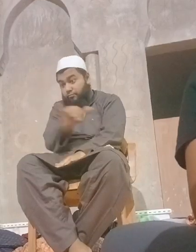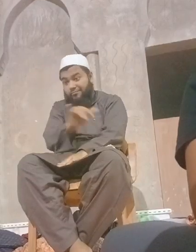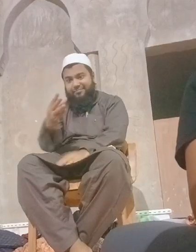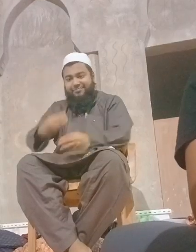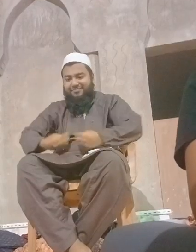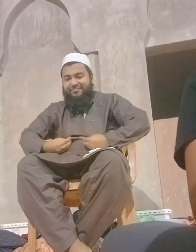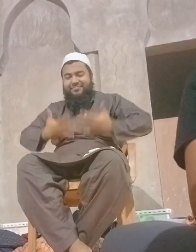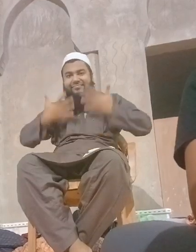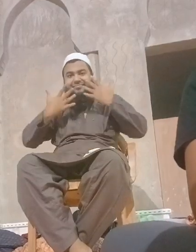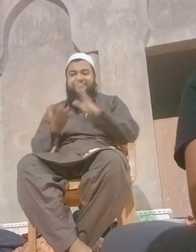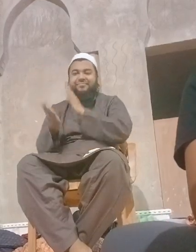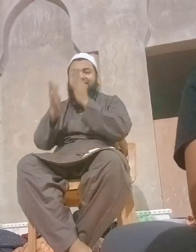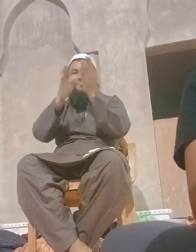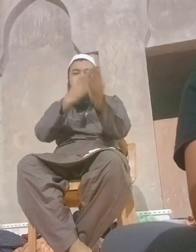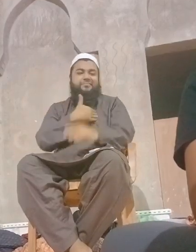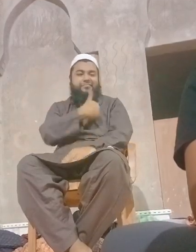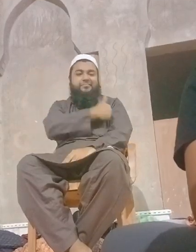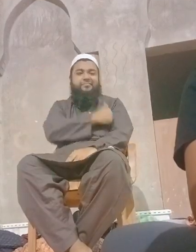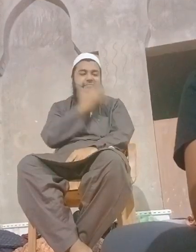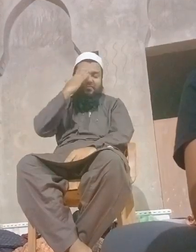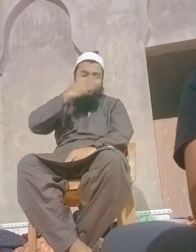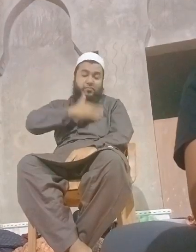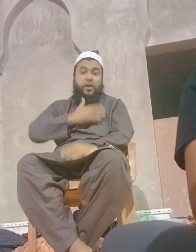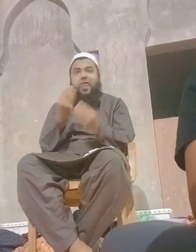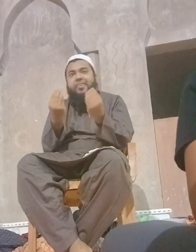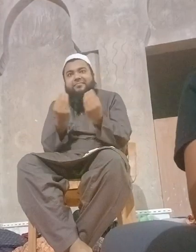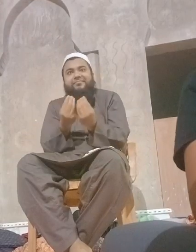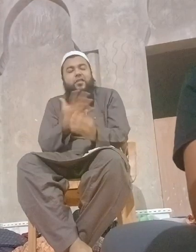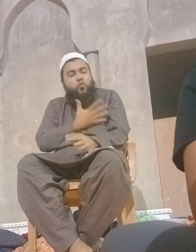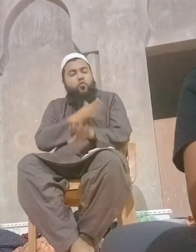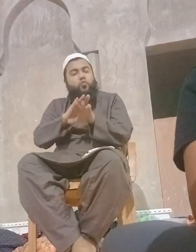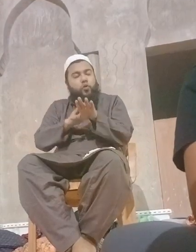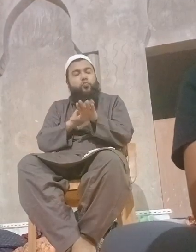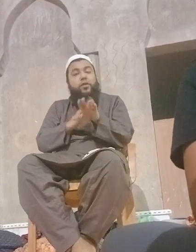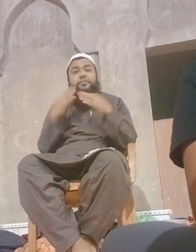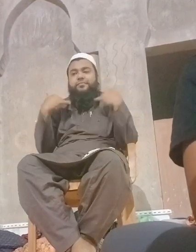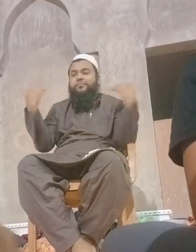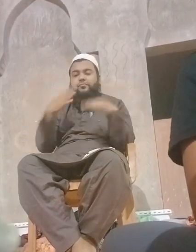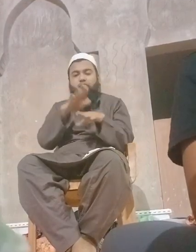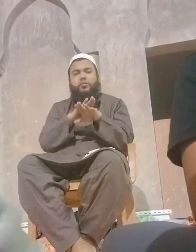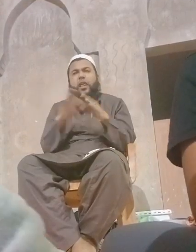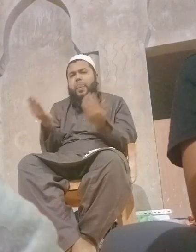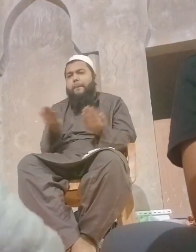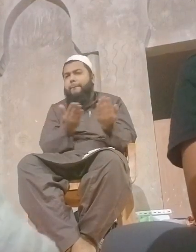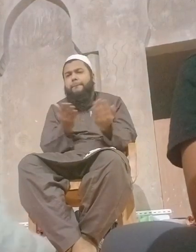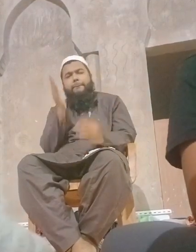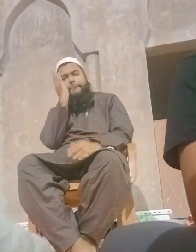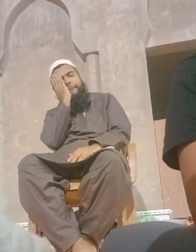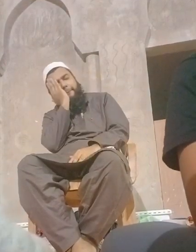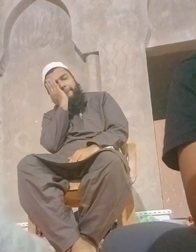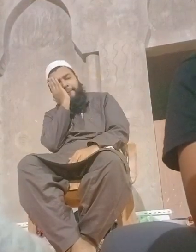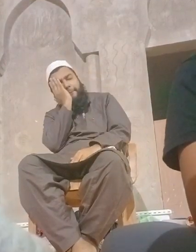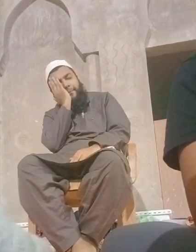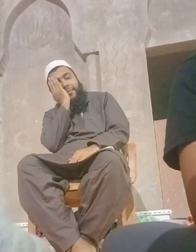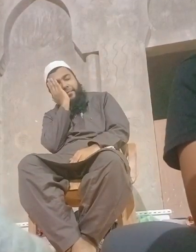যাবে, তার মরণ খুব ভালোভাবে হবে। যেমন বাচ্চা ঘুমাতে ঘুমাতে তার মায়ের